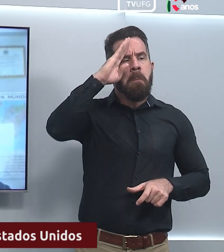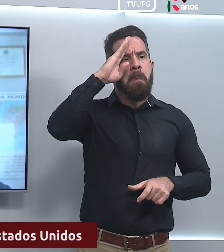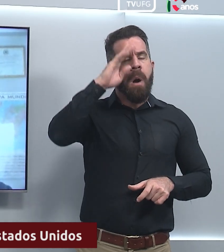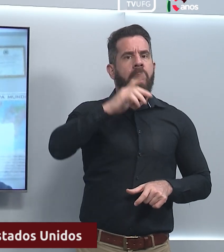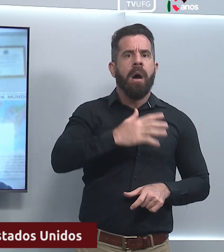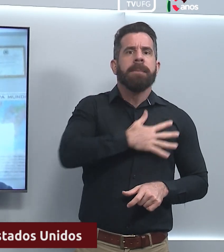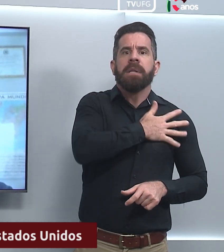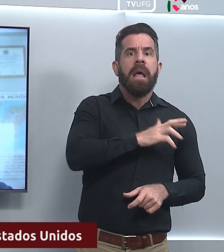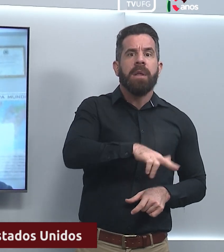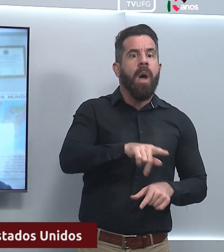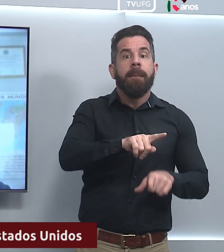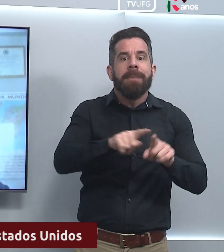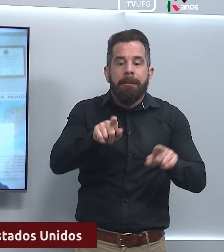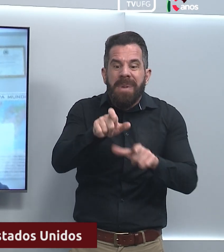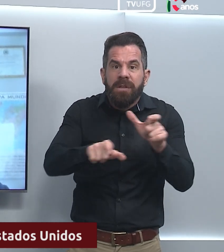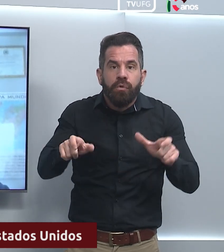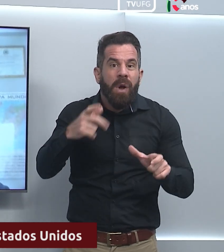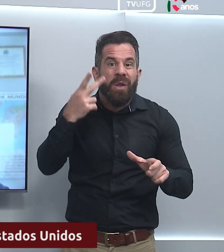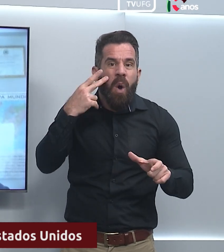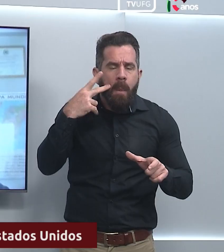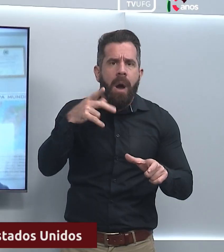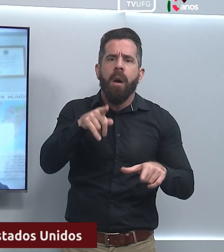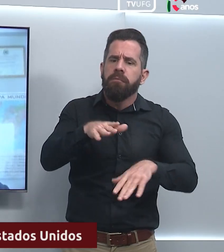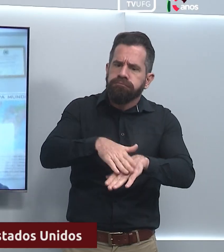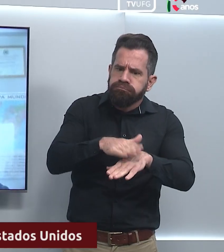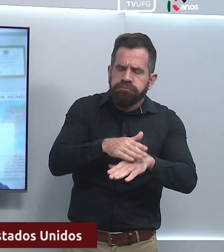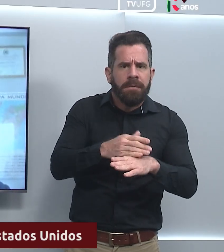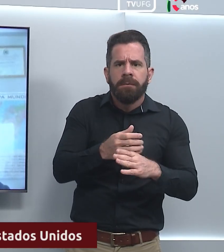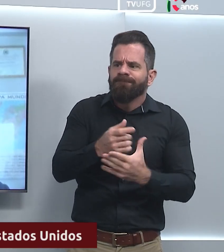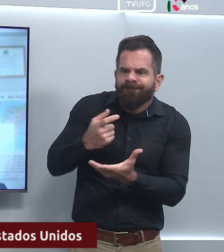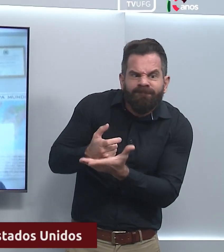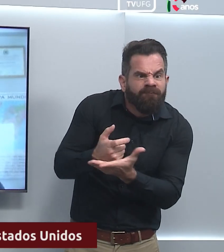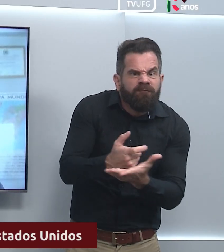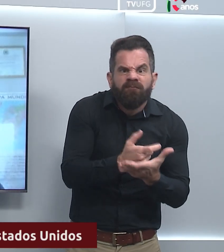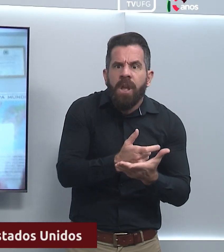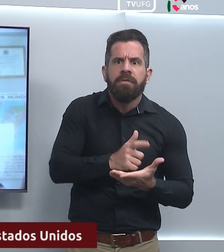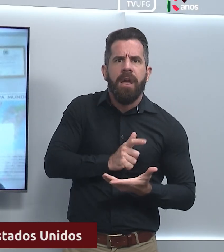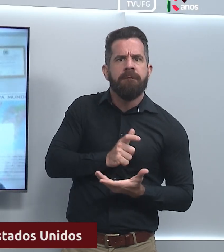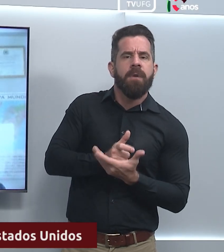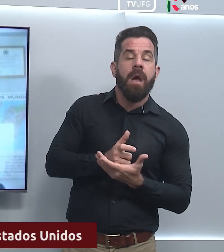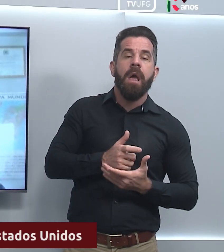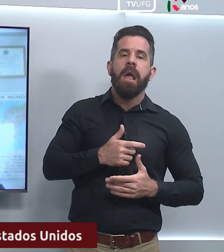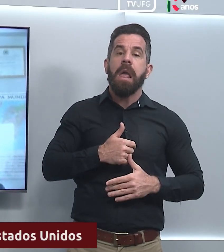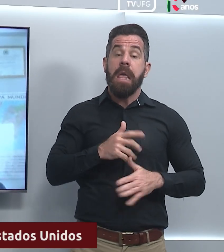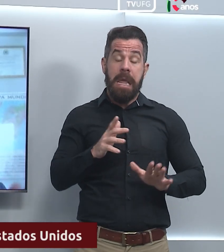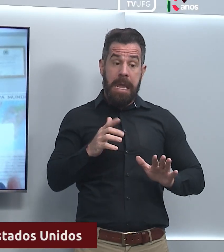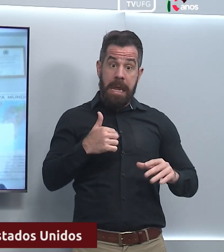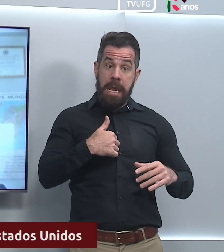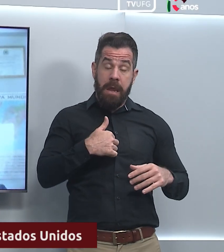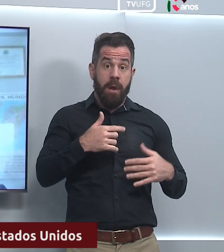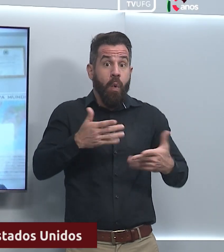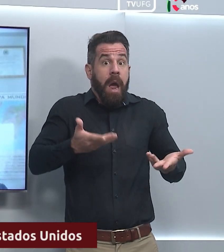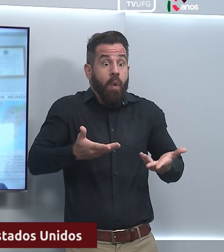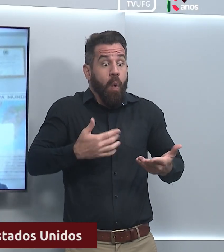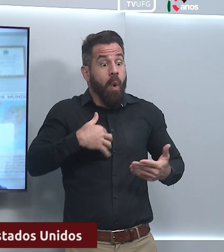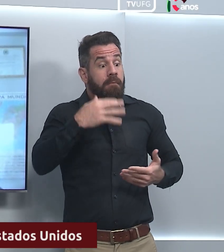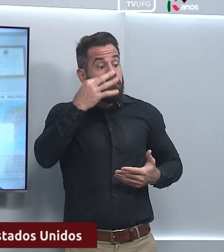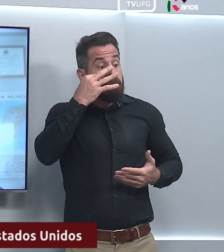prática, eu não acredito que vá ocorrer um conflito